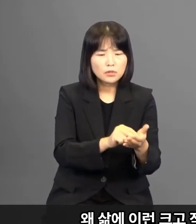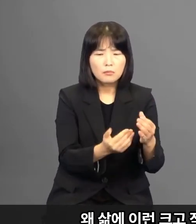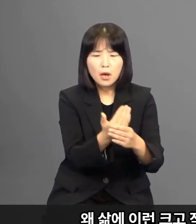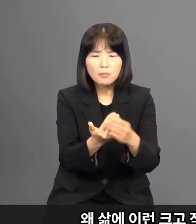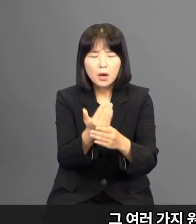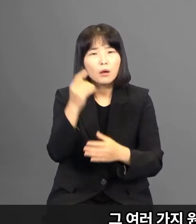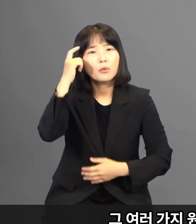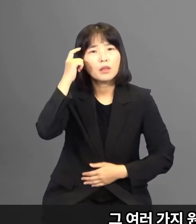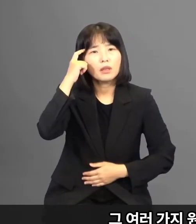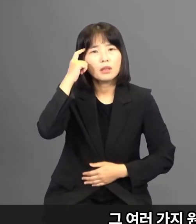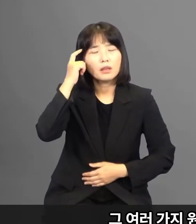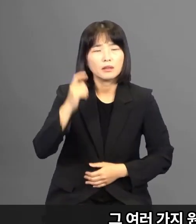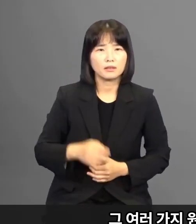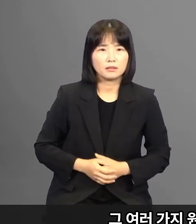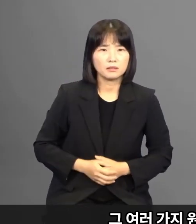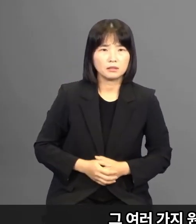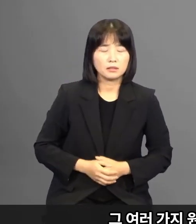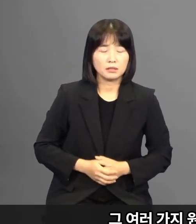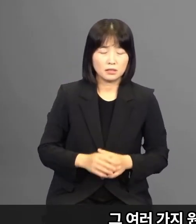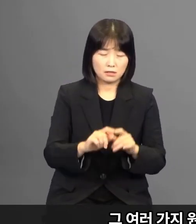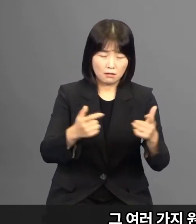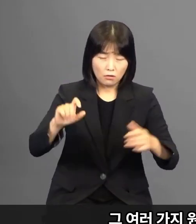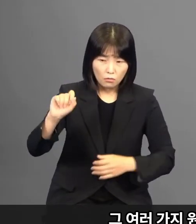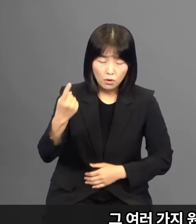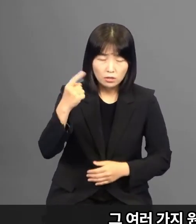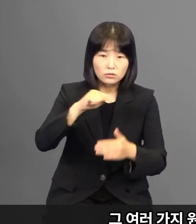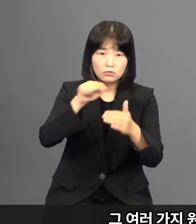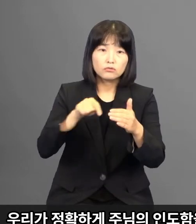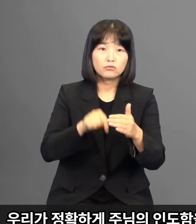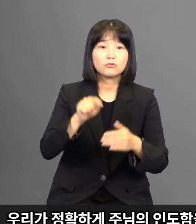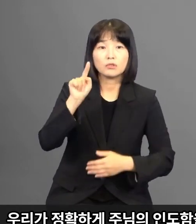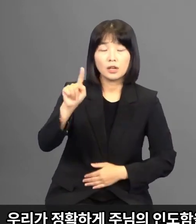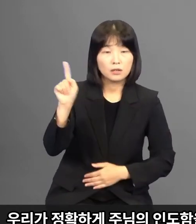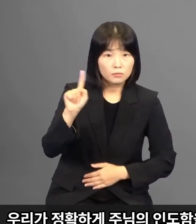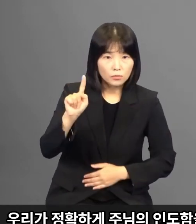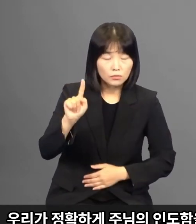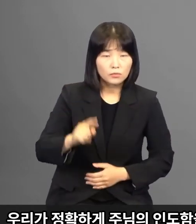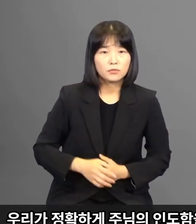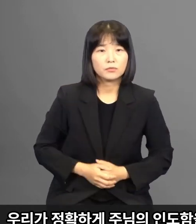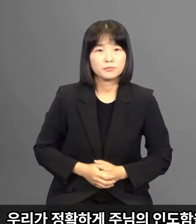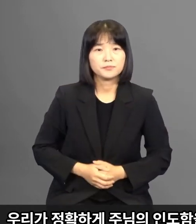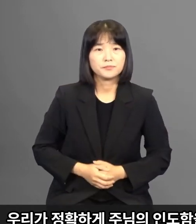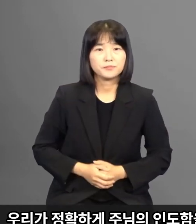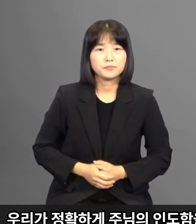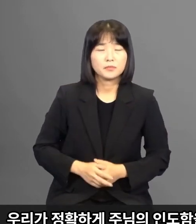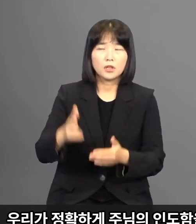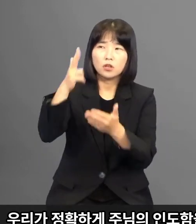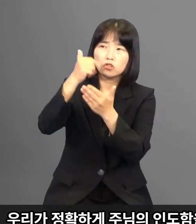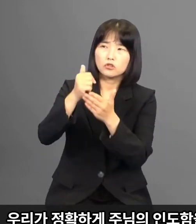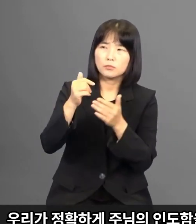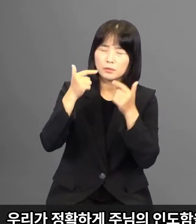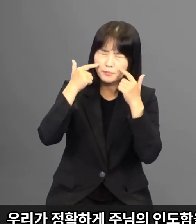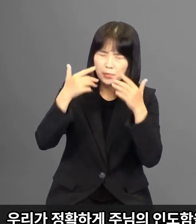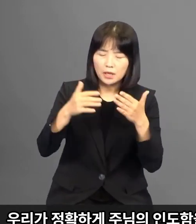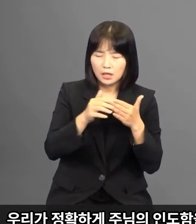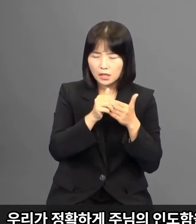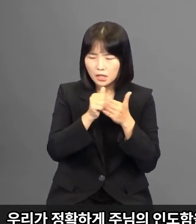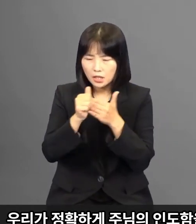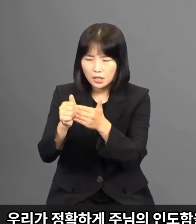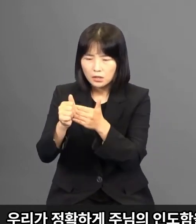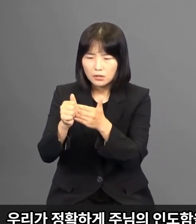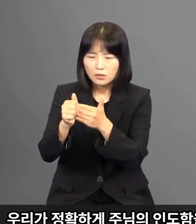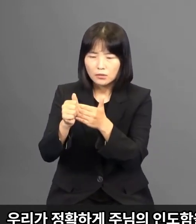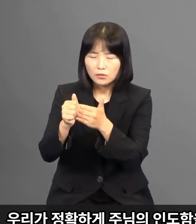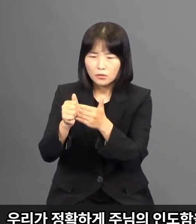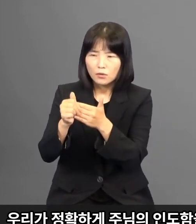것일까? 그 여러 가지 원인 중에 하나가 무엇이냐면 우리가 정확하게 주님의 인도함을 받고 있지 못하다는